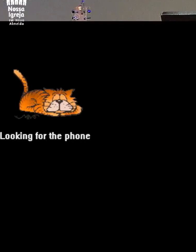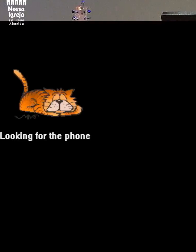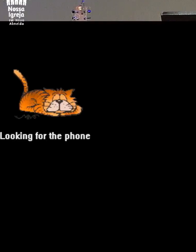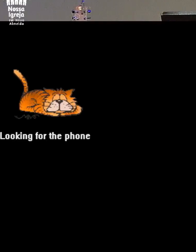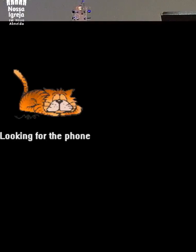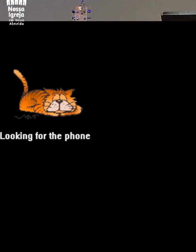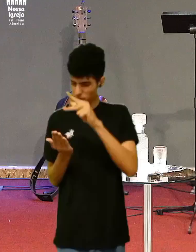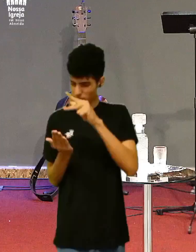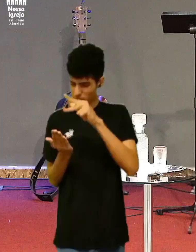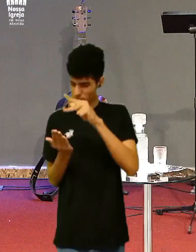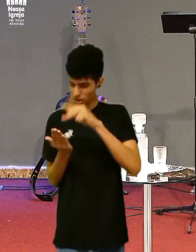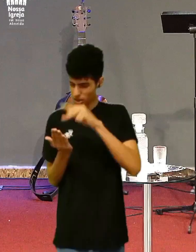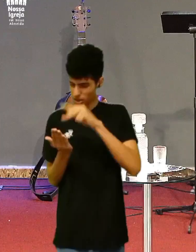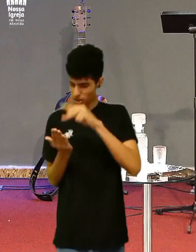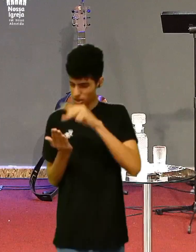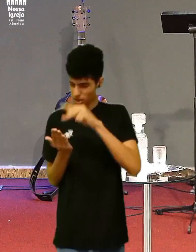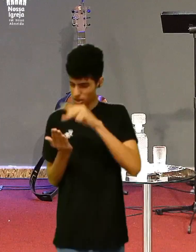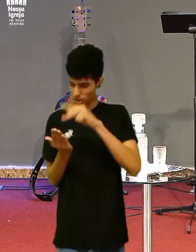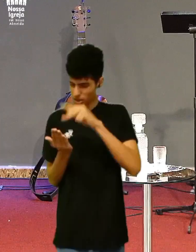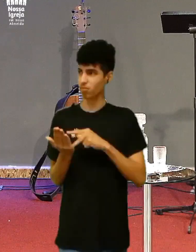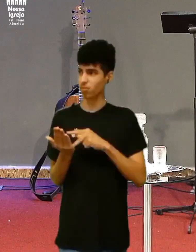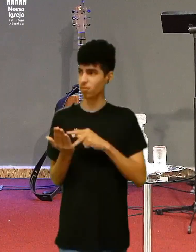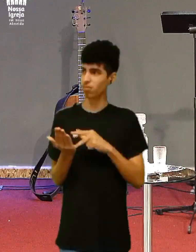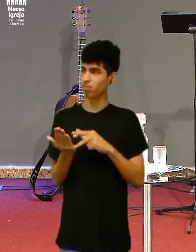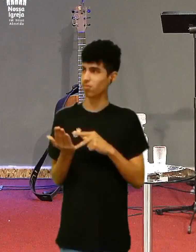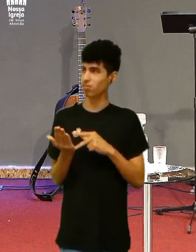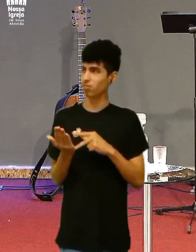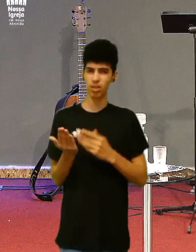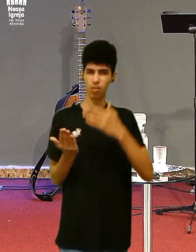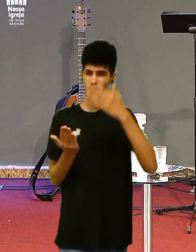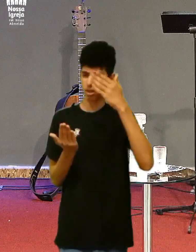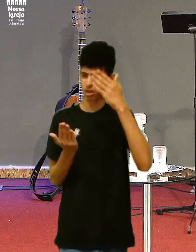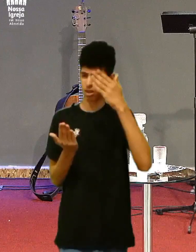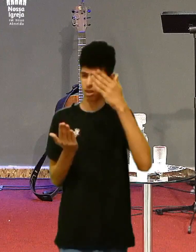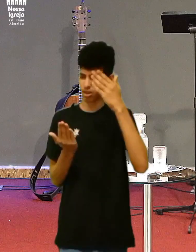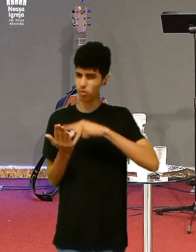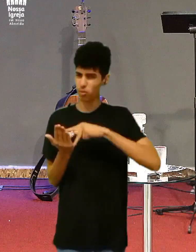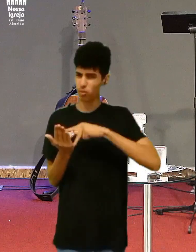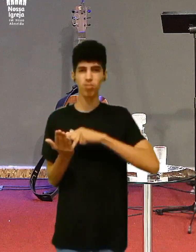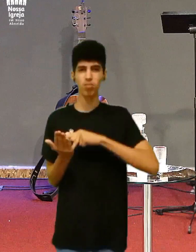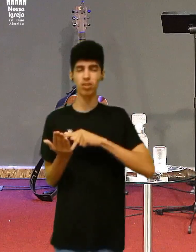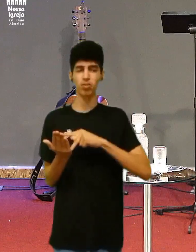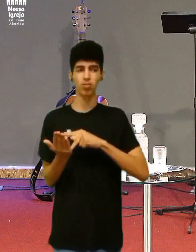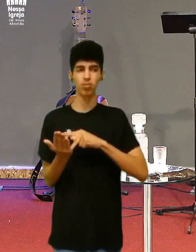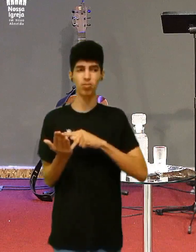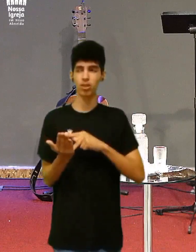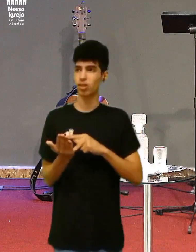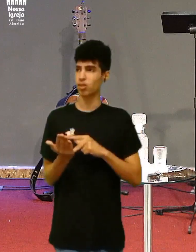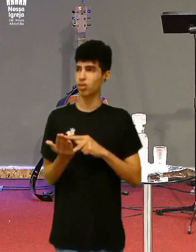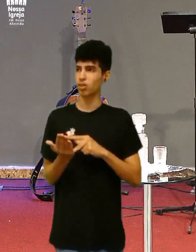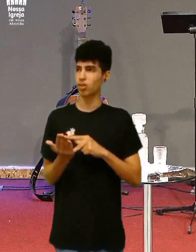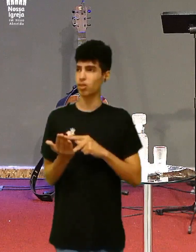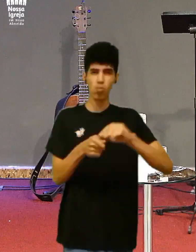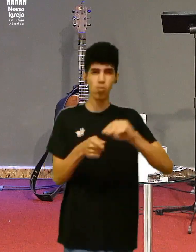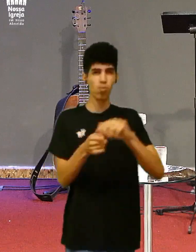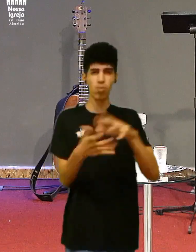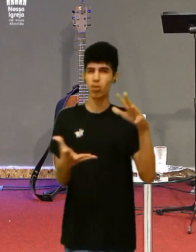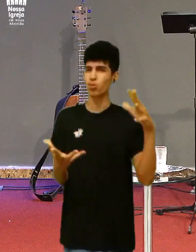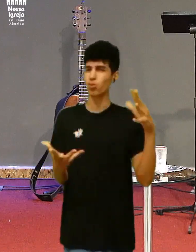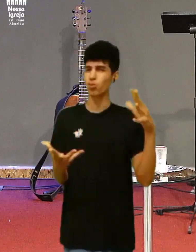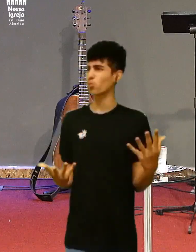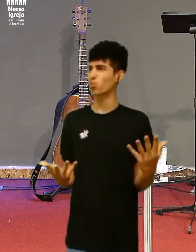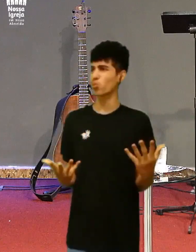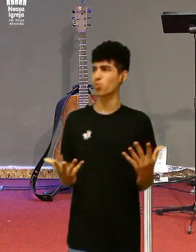com um papel na frente da cara, assim, ó. E algo inexplicável acontece. Sem manipulação